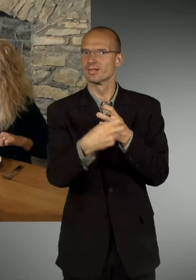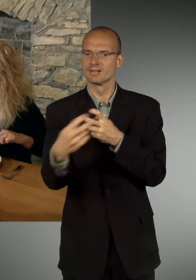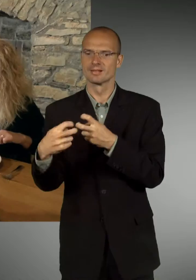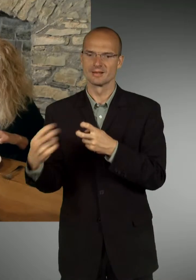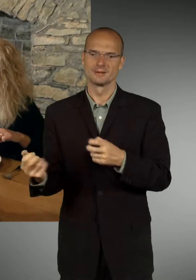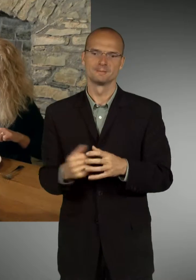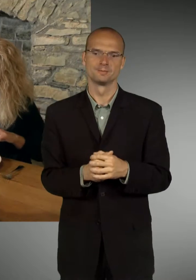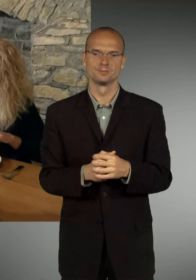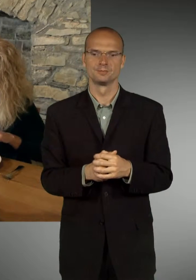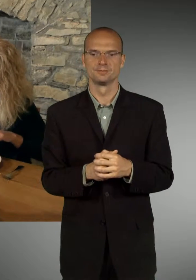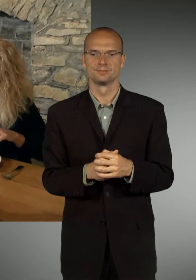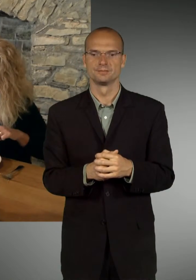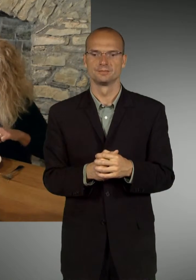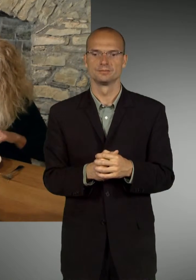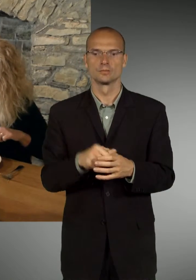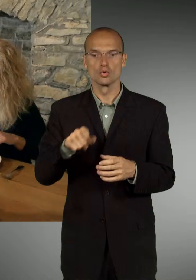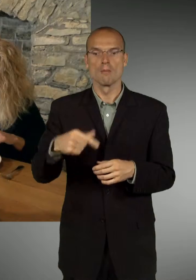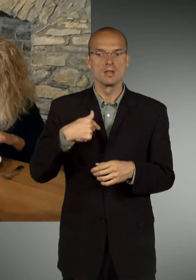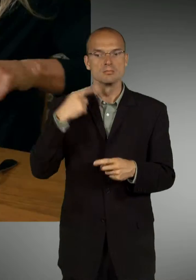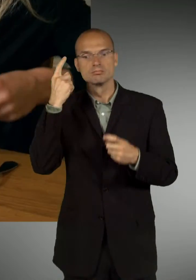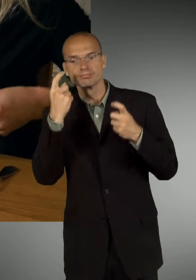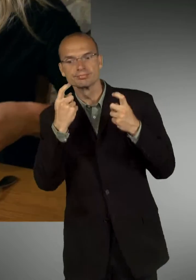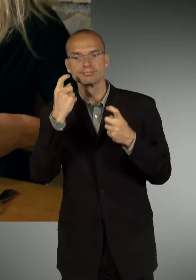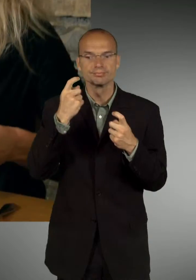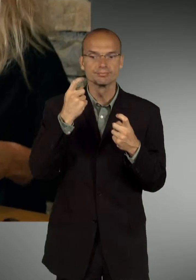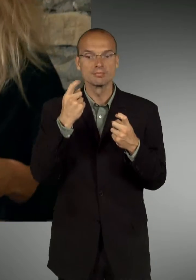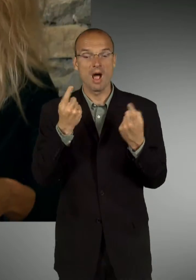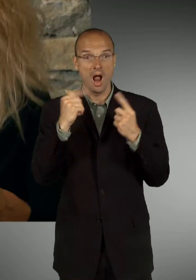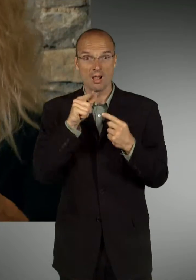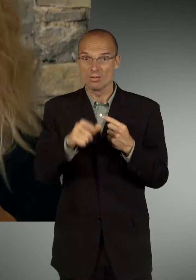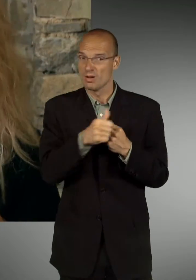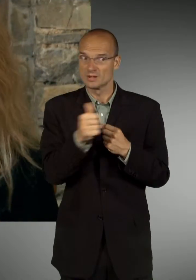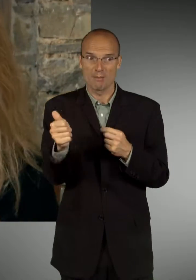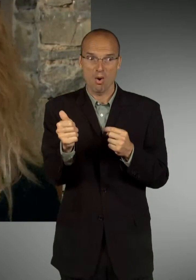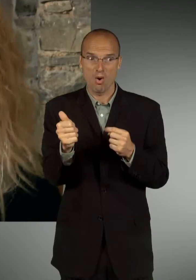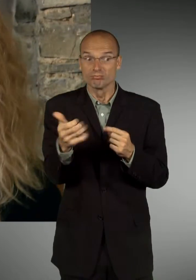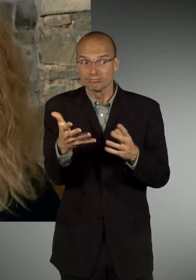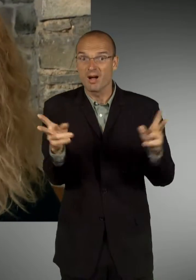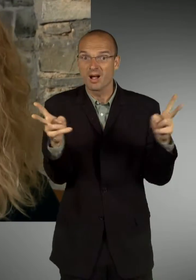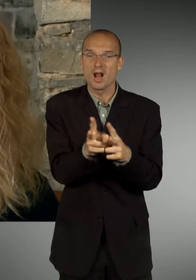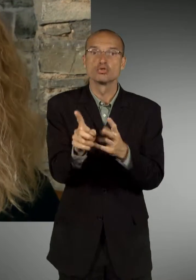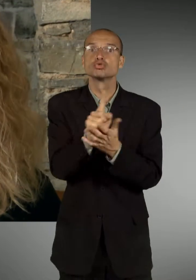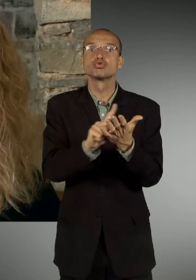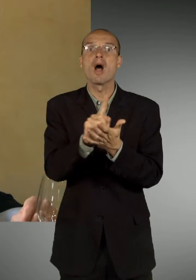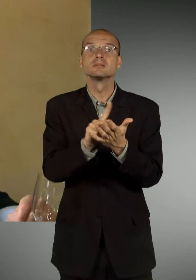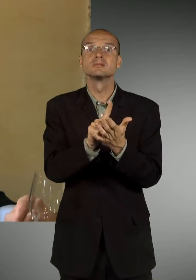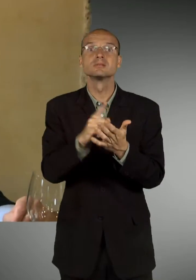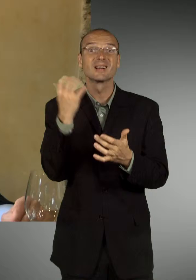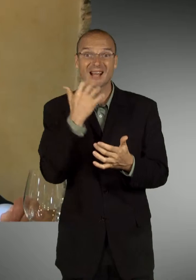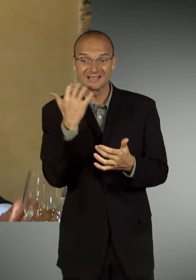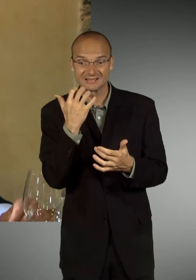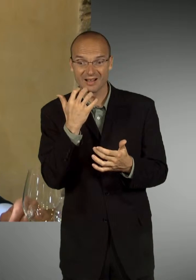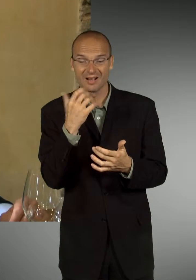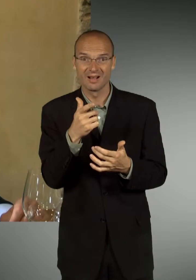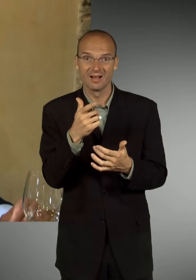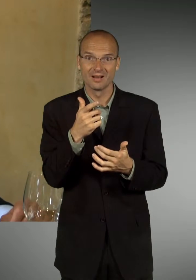dall'Europa, cosa che appunto anche a me fa pensare tante volte, perché non riesco a capire